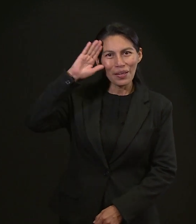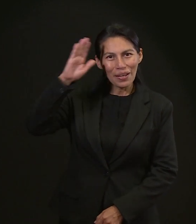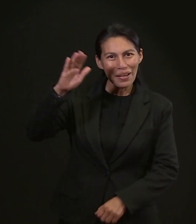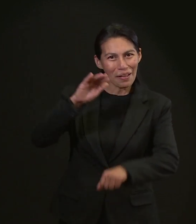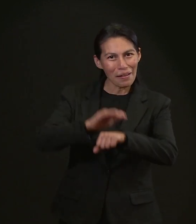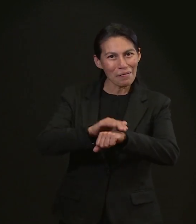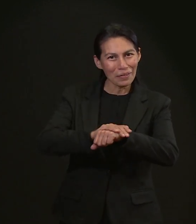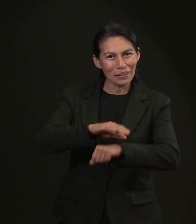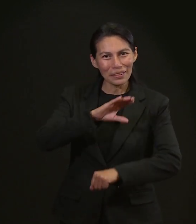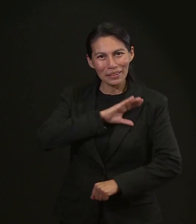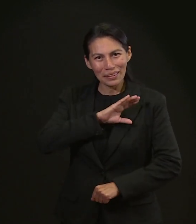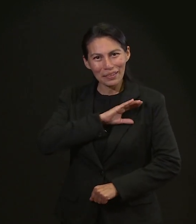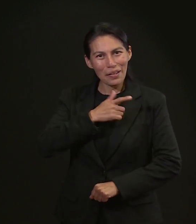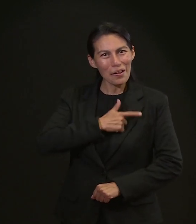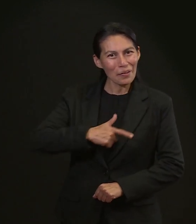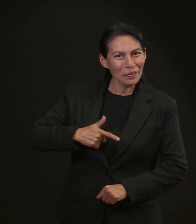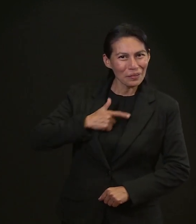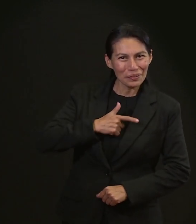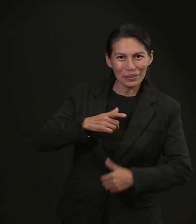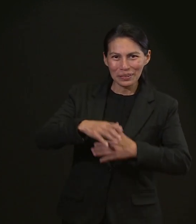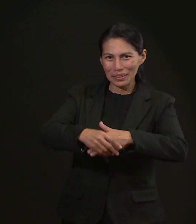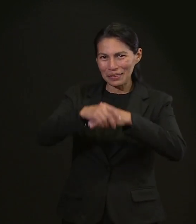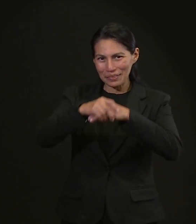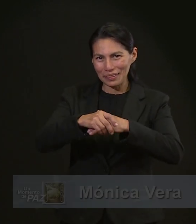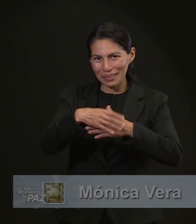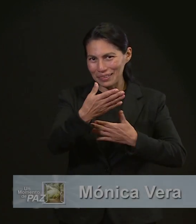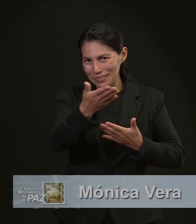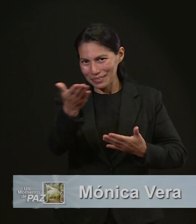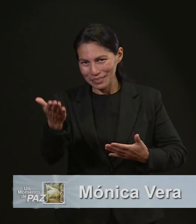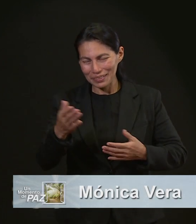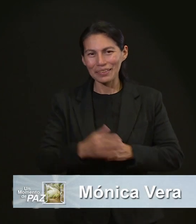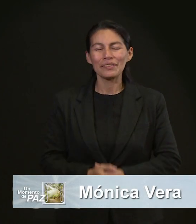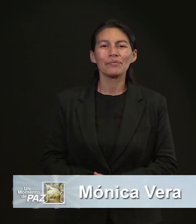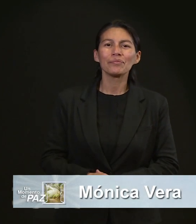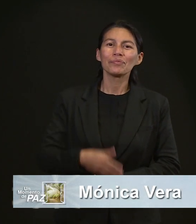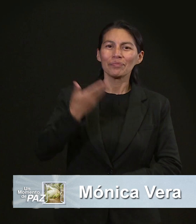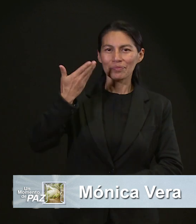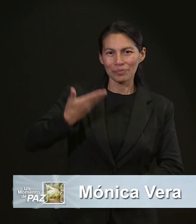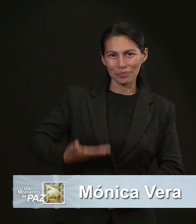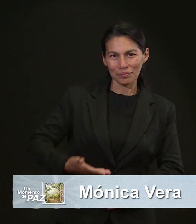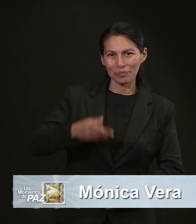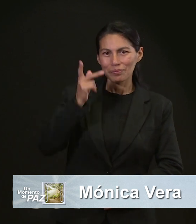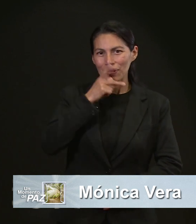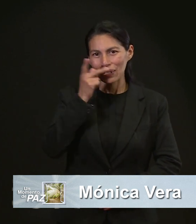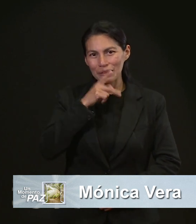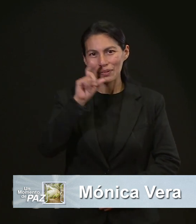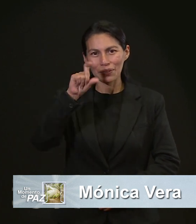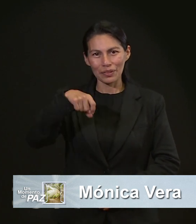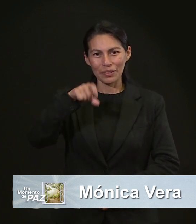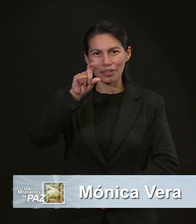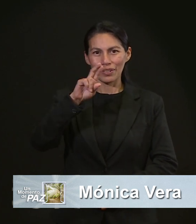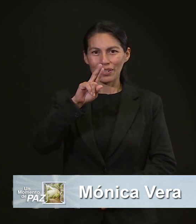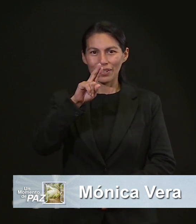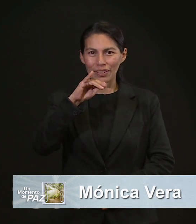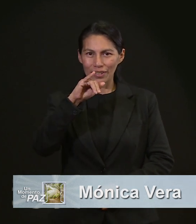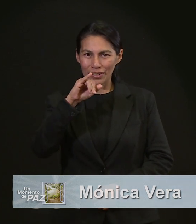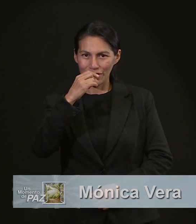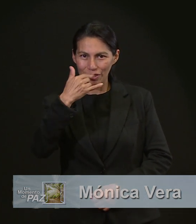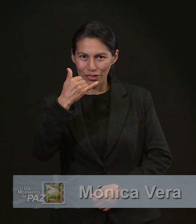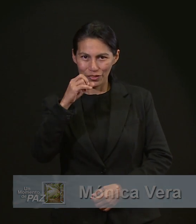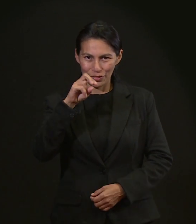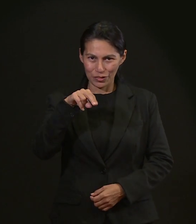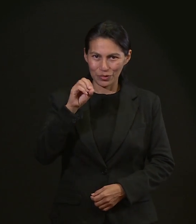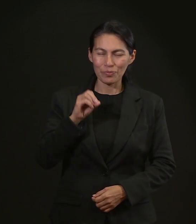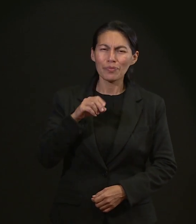qué tal queridos amigos qué gusto saludarles a la distancia el pastor que yo no para platicar sobre el